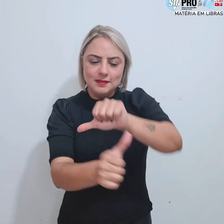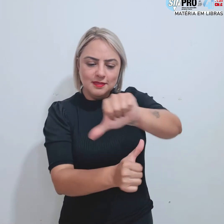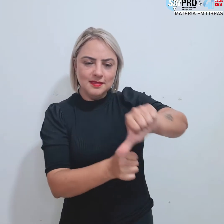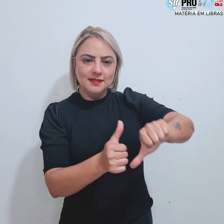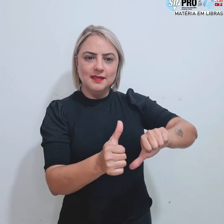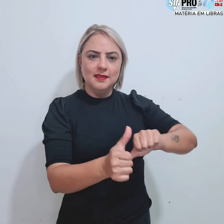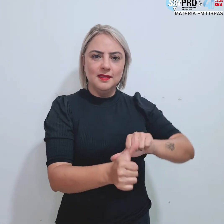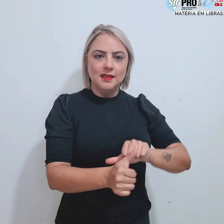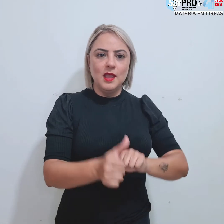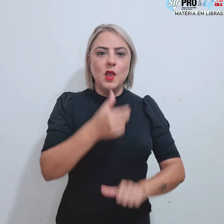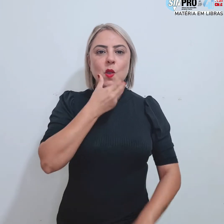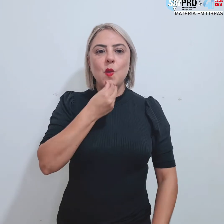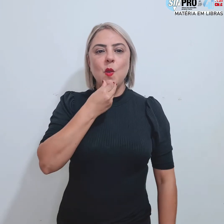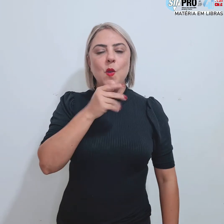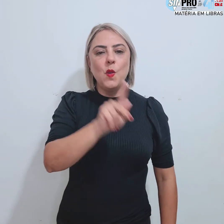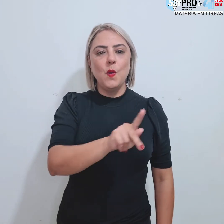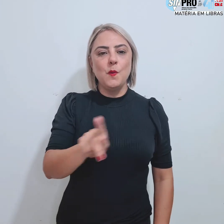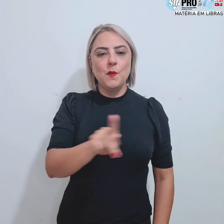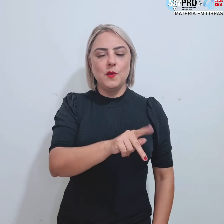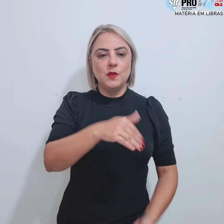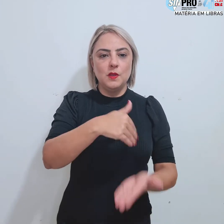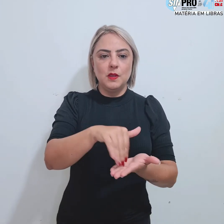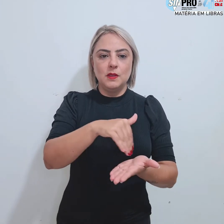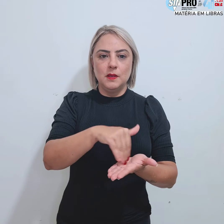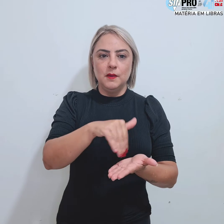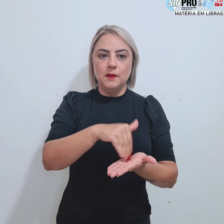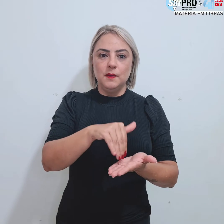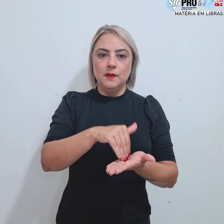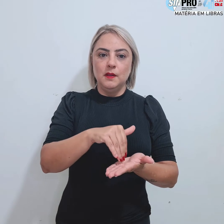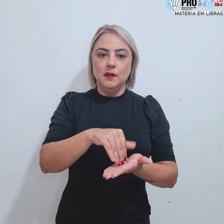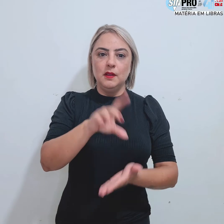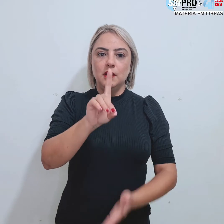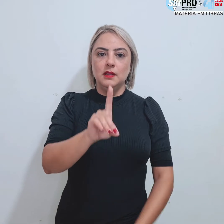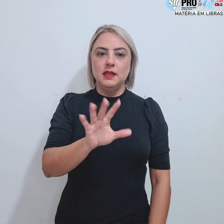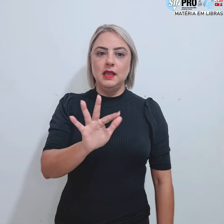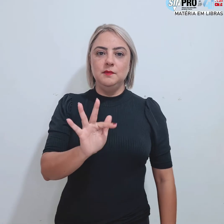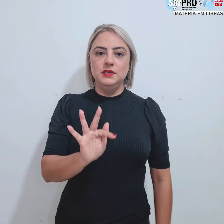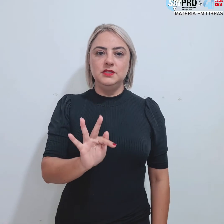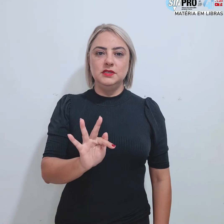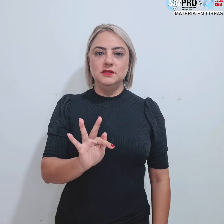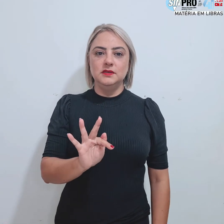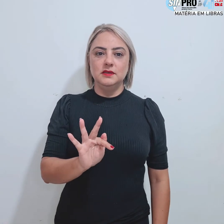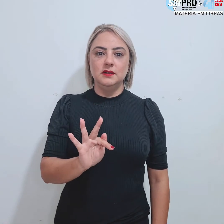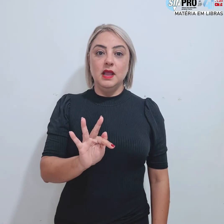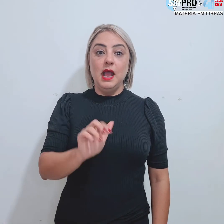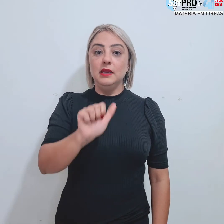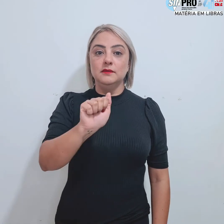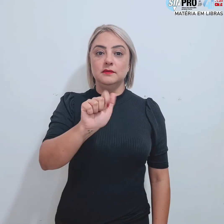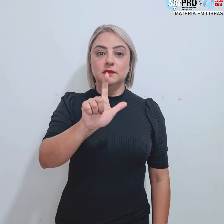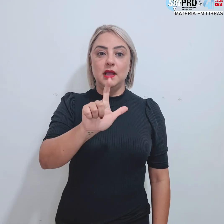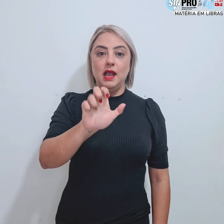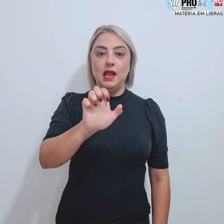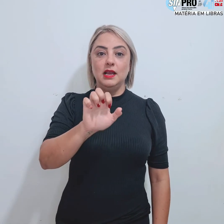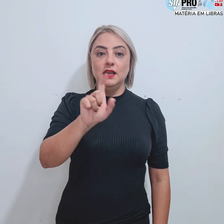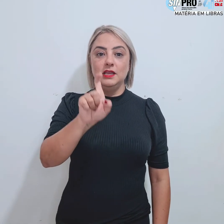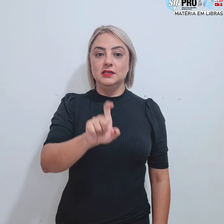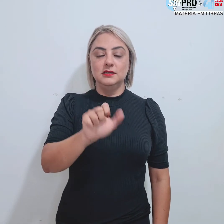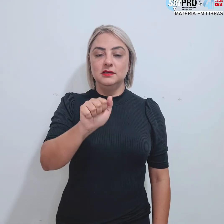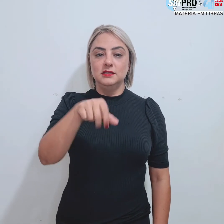transformação que o professor da Secretaria de Educação do Distrito Federal, Alexandre, Magno,